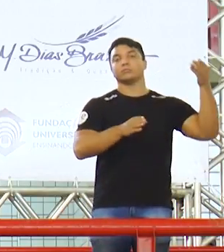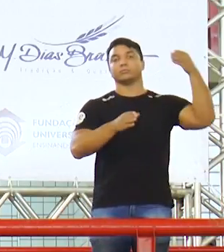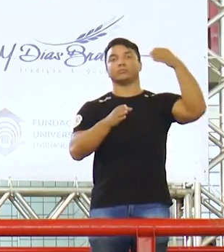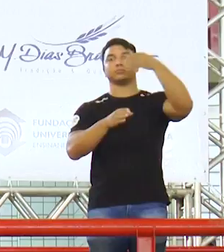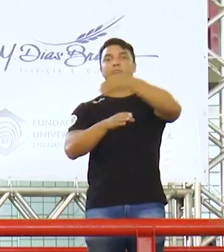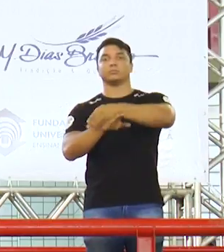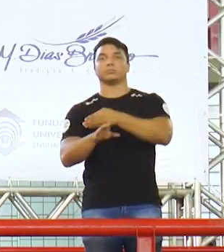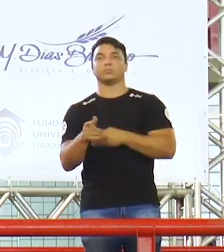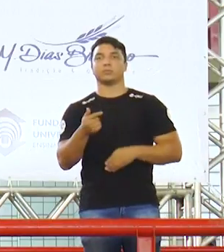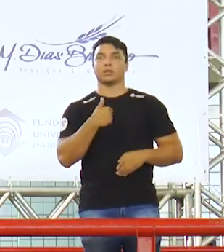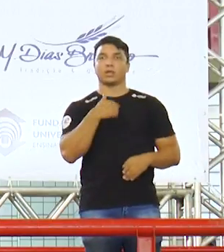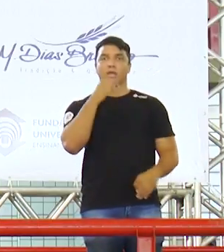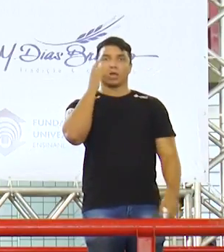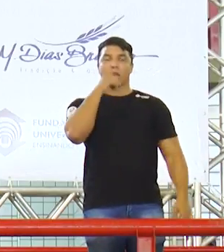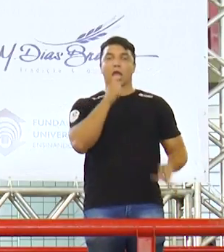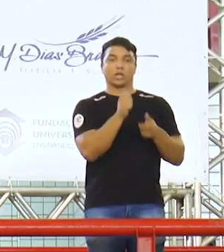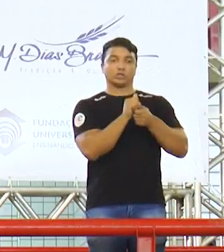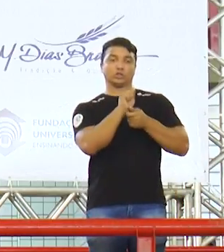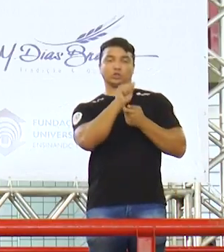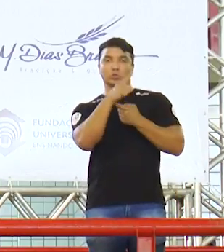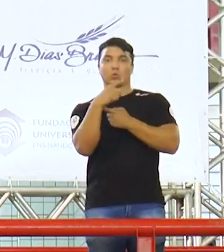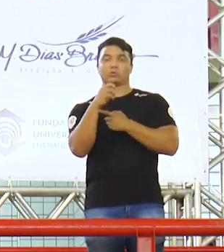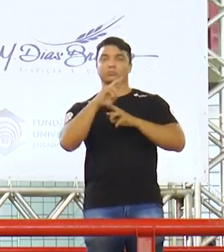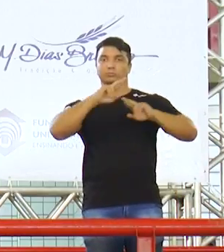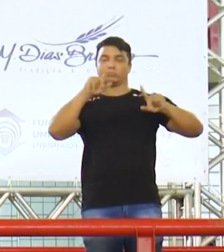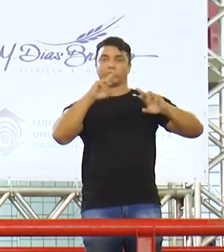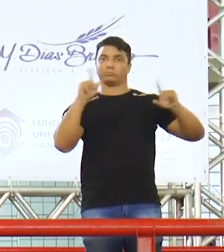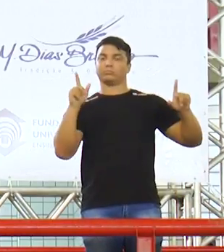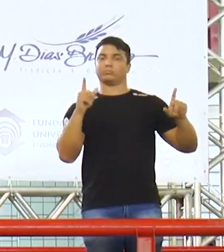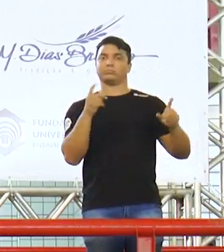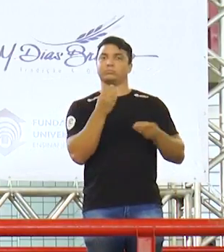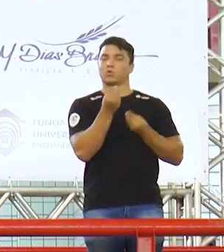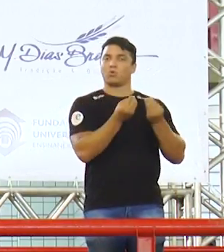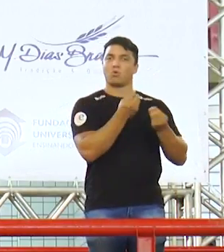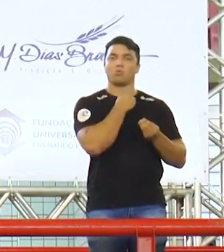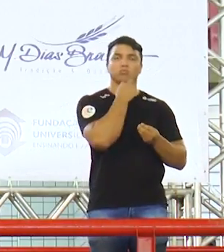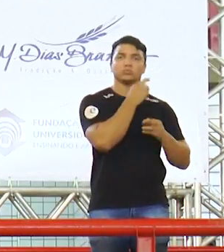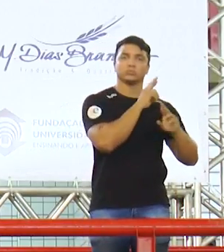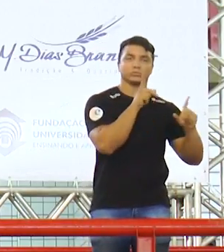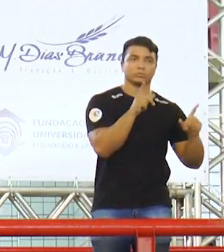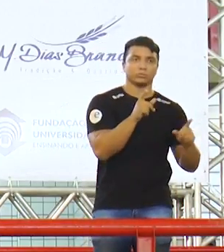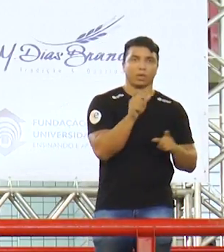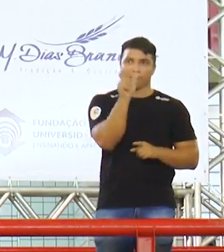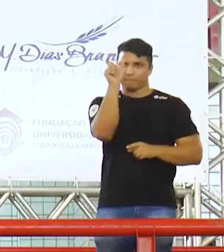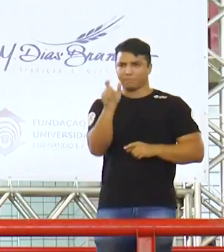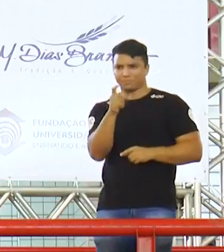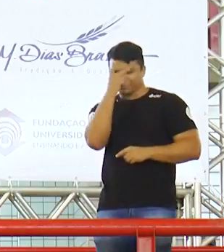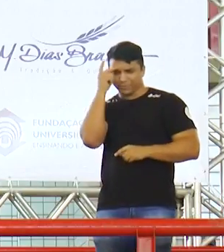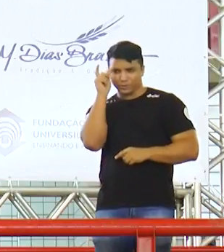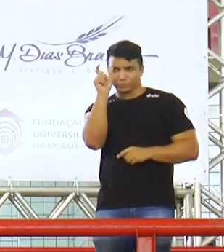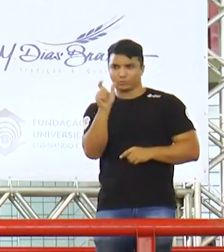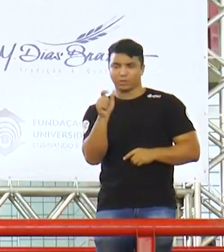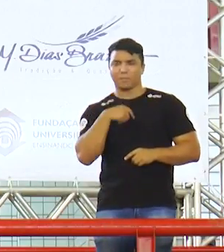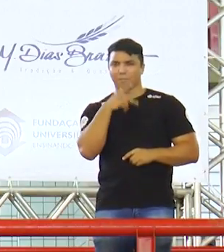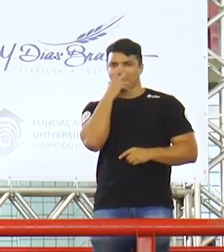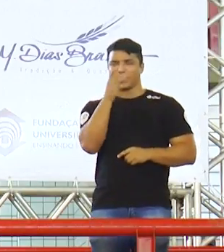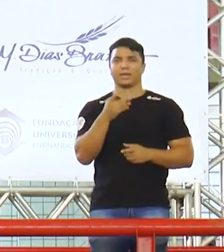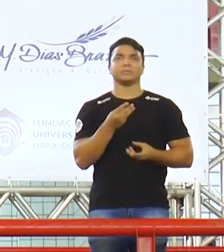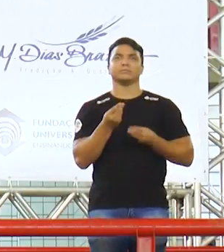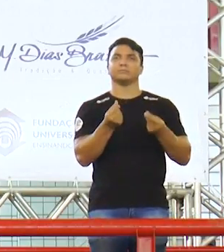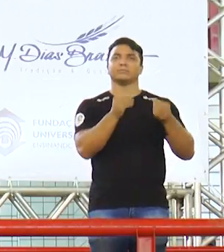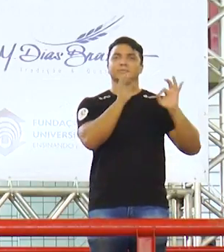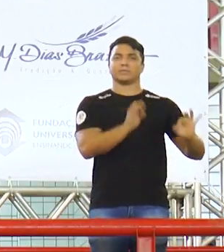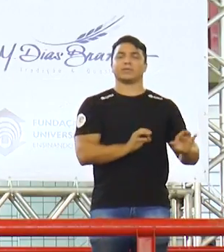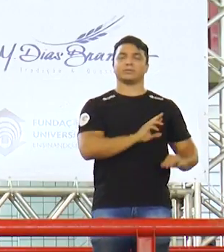volta dizendo, as coisas. É uma pessoa, entendeu, que não